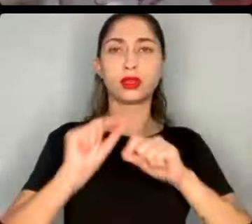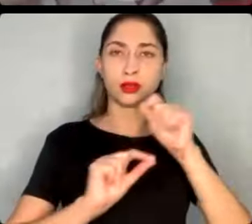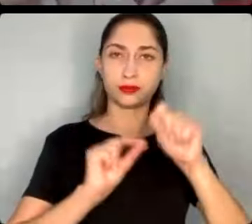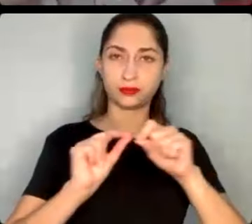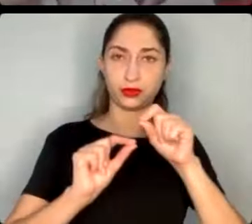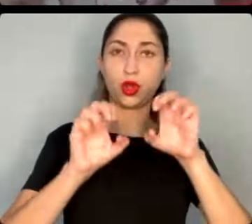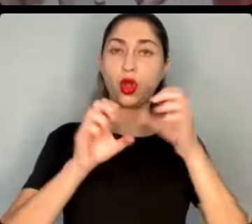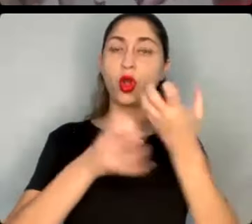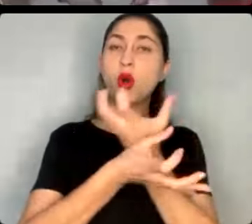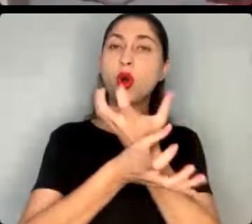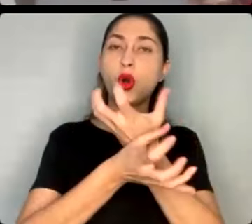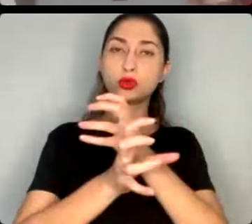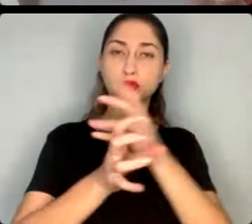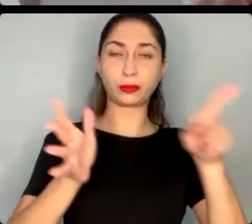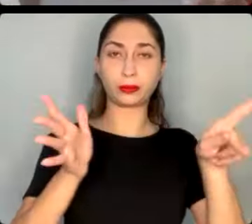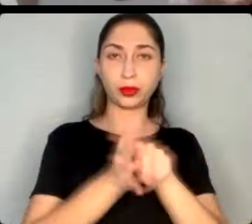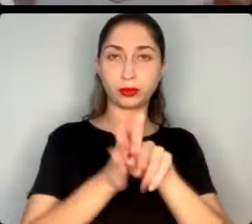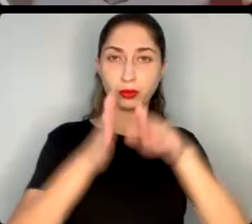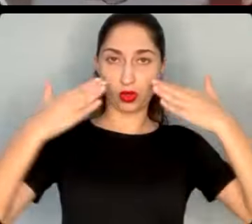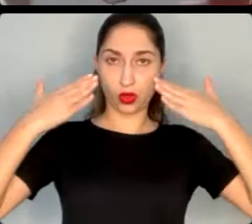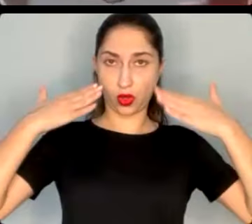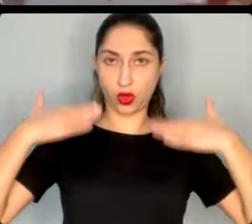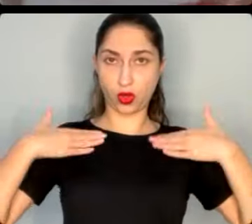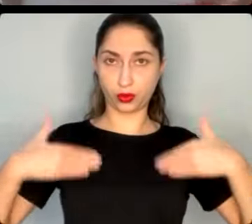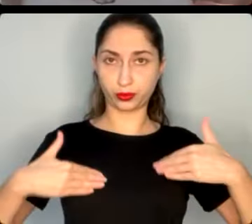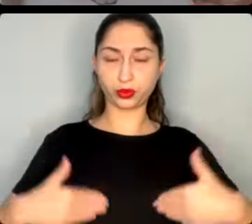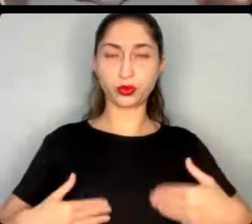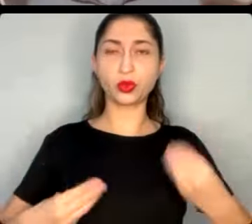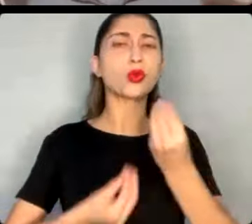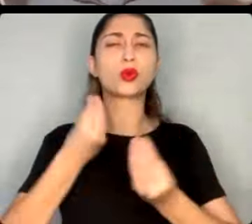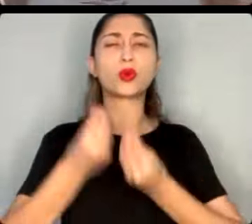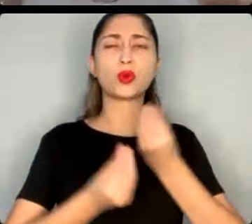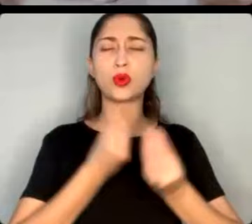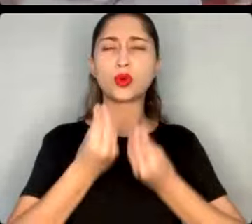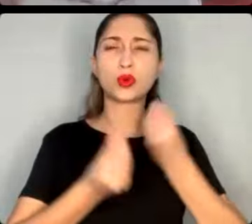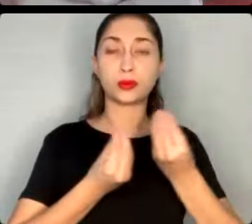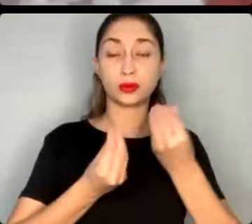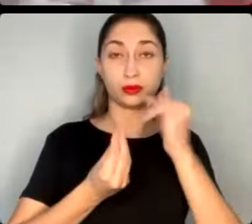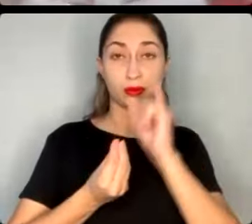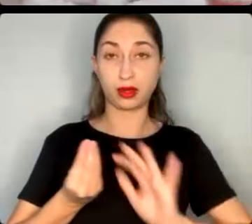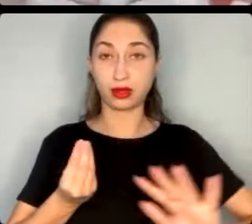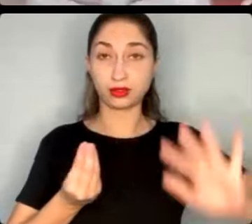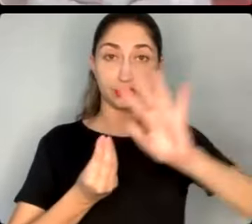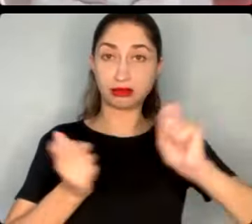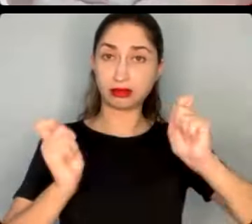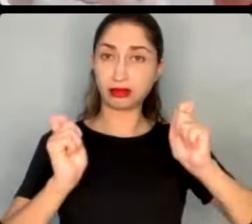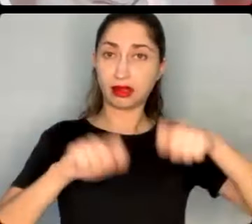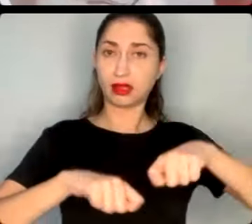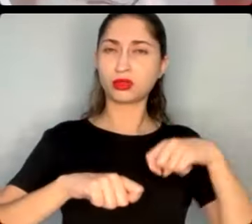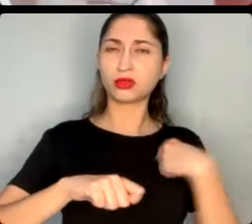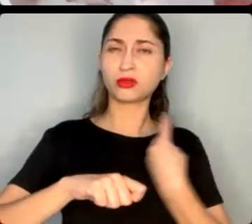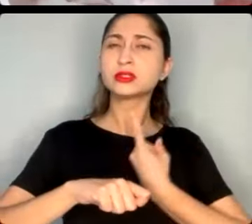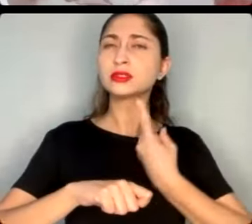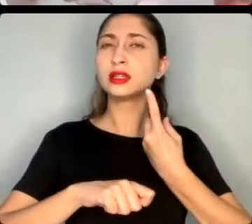3 arcabouços e como que essa imagem pode nos remeter à